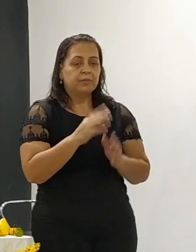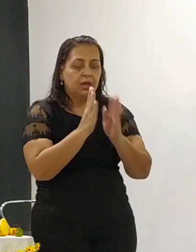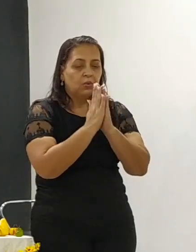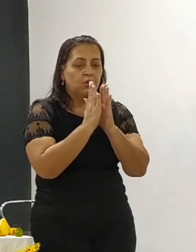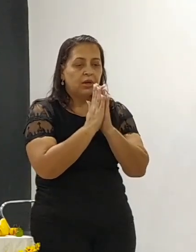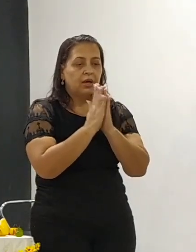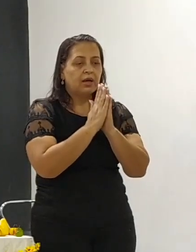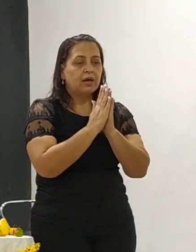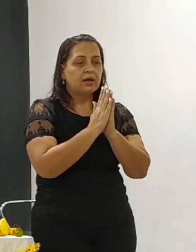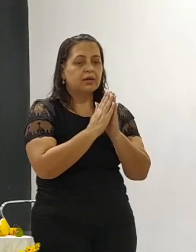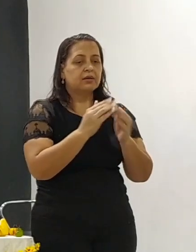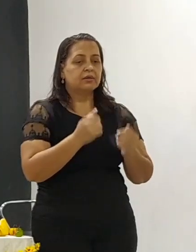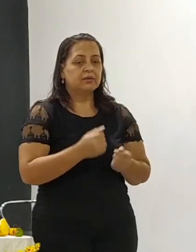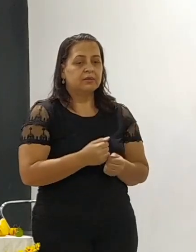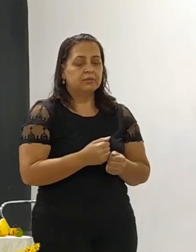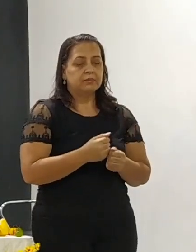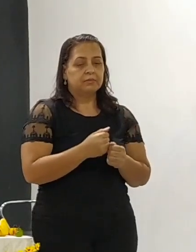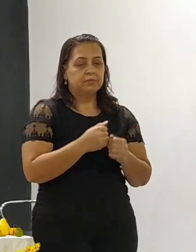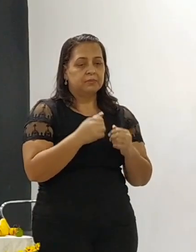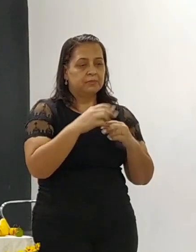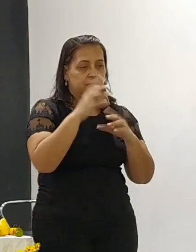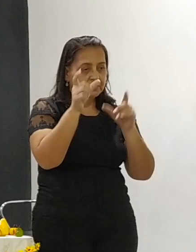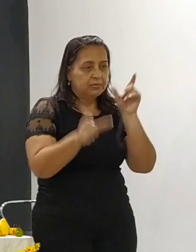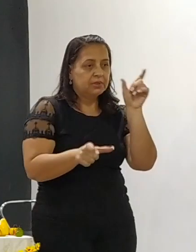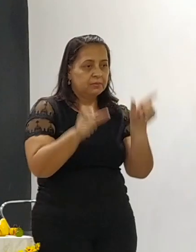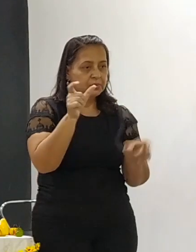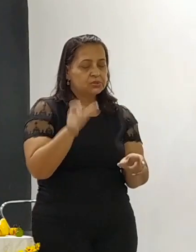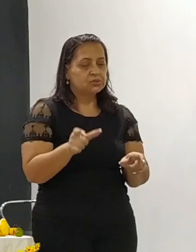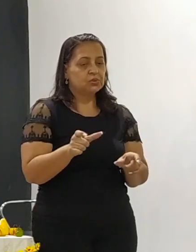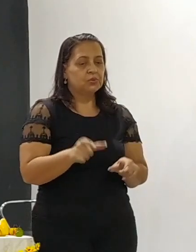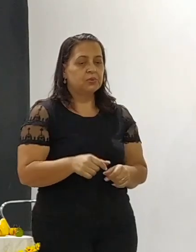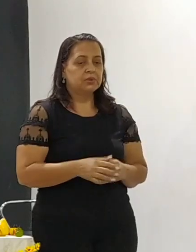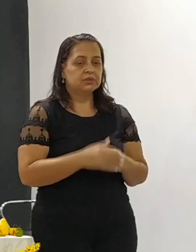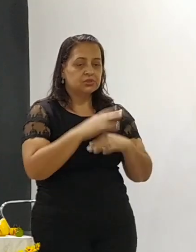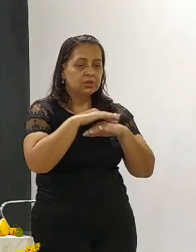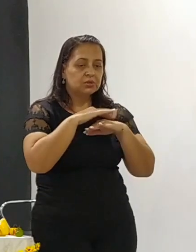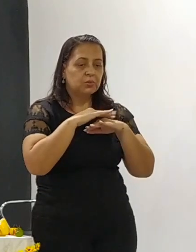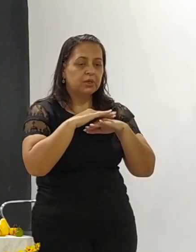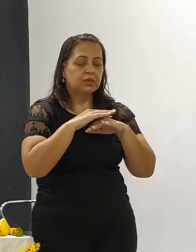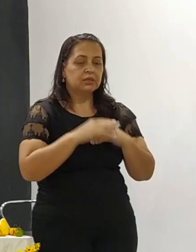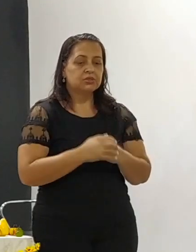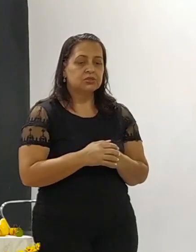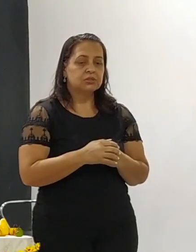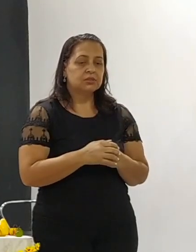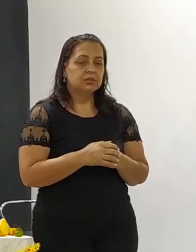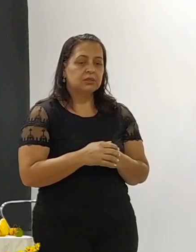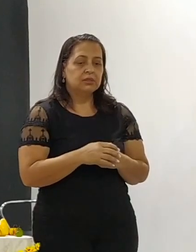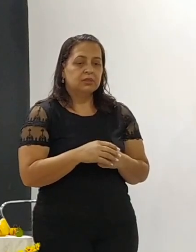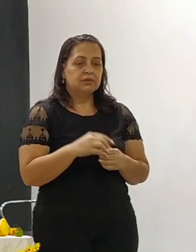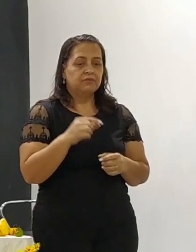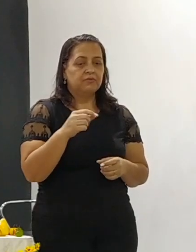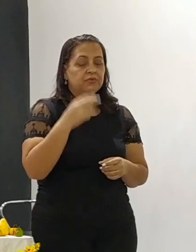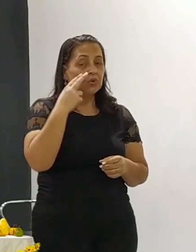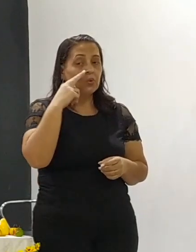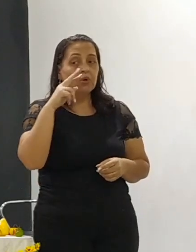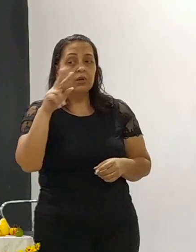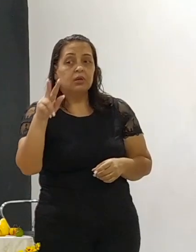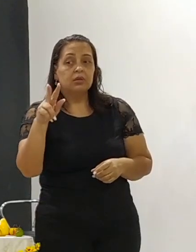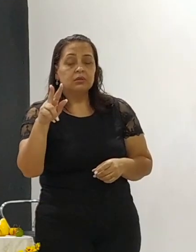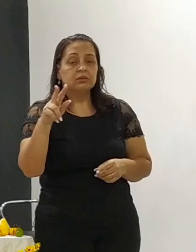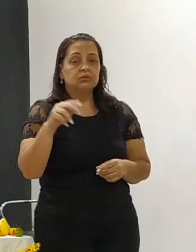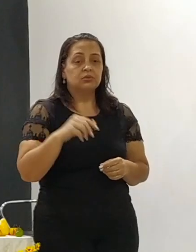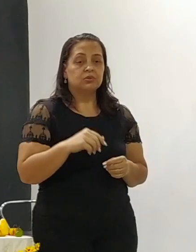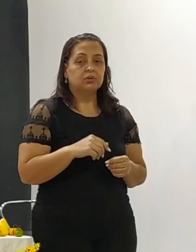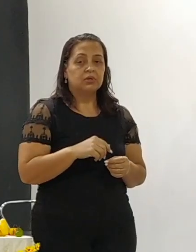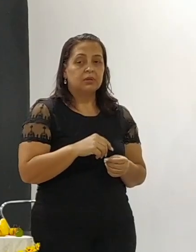é corpo de Cristo. Você precisa entender isso, senão você fica olhando para situações e achando que é tudo